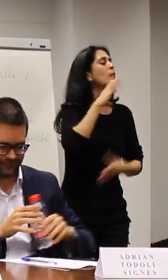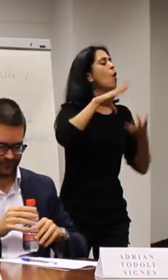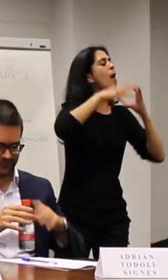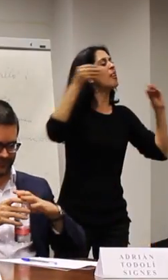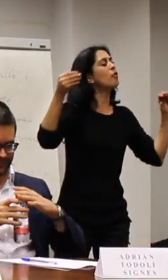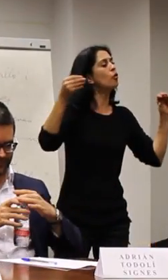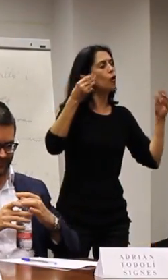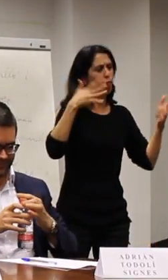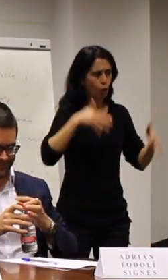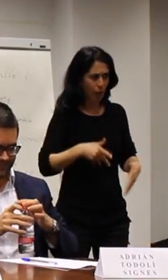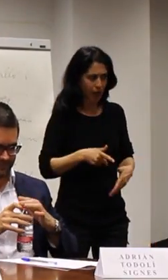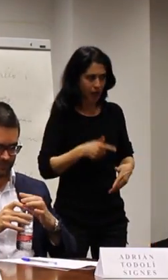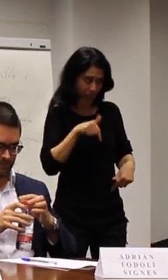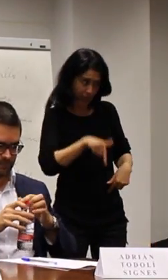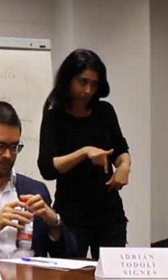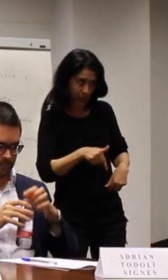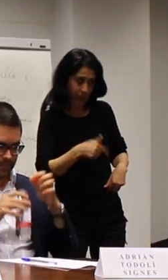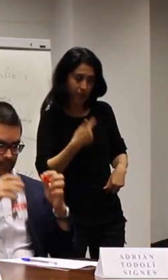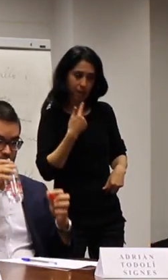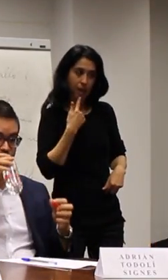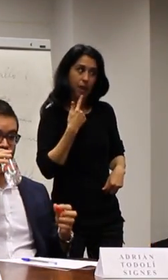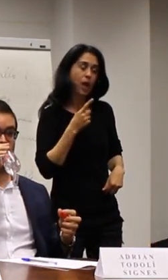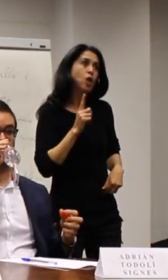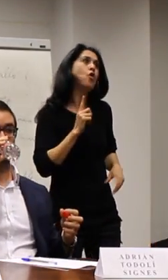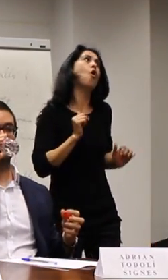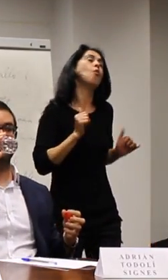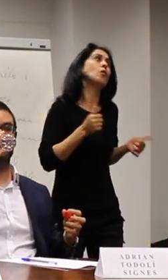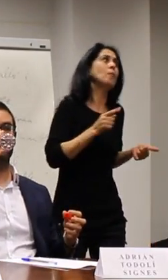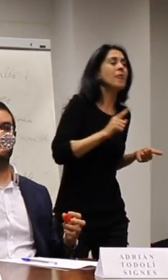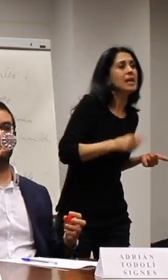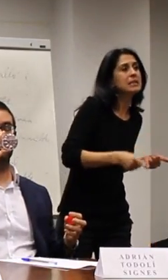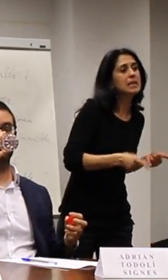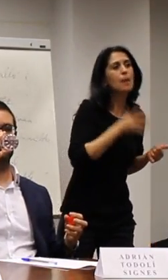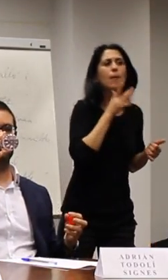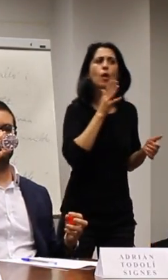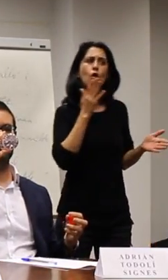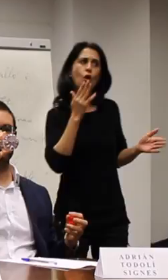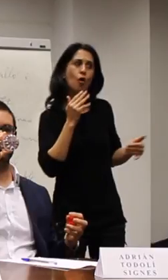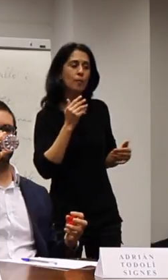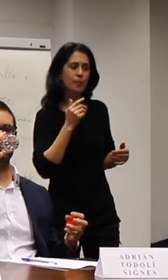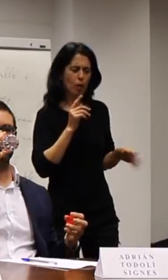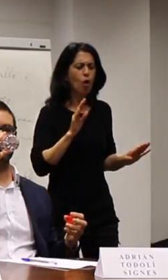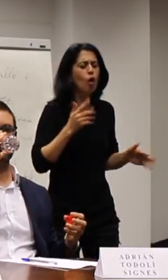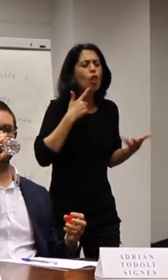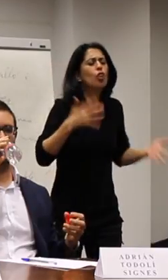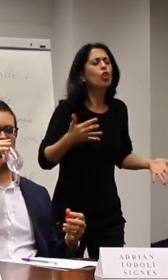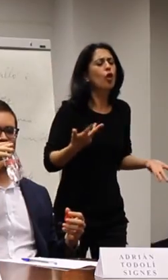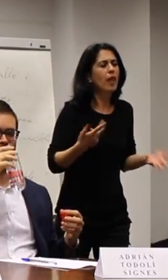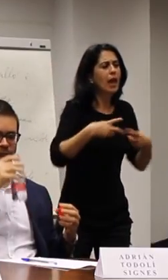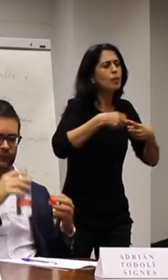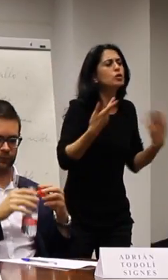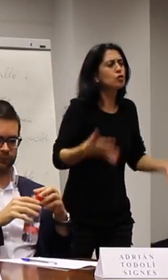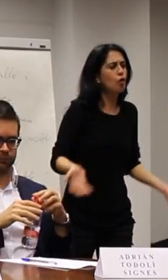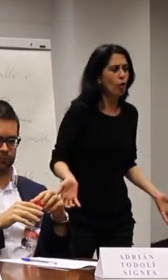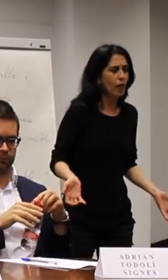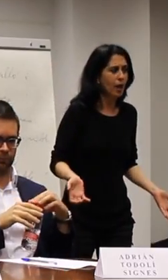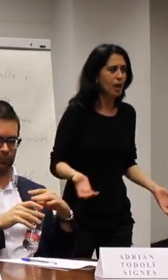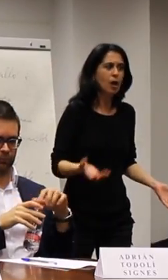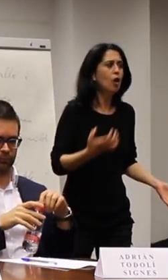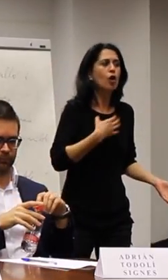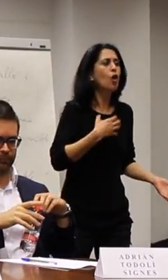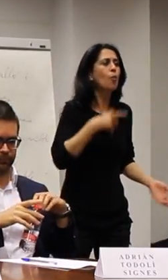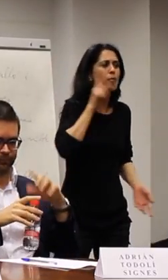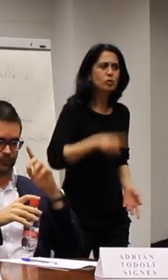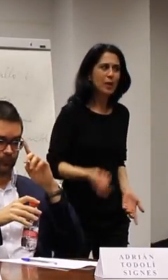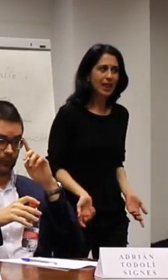¿Sí? ¿Seguro? Cuando ha intervenido la ley. No, es que vamos, es la realidad. Lo que no podemos es que... Vamos a ver.